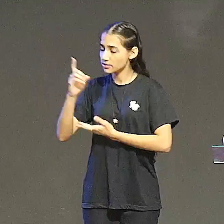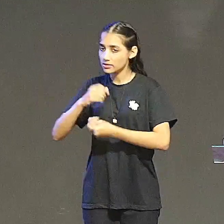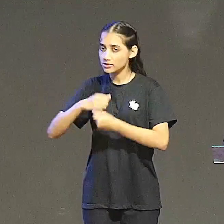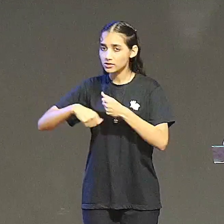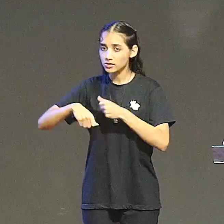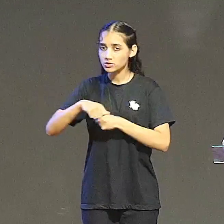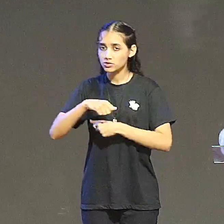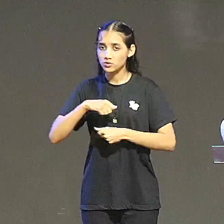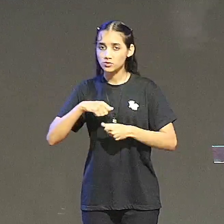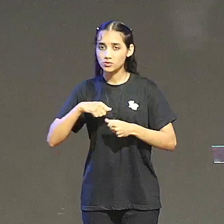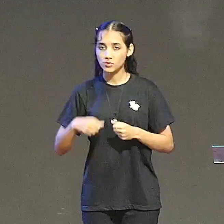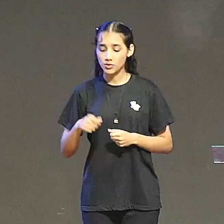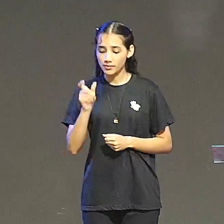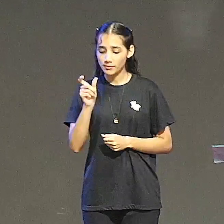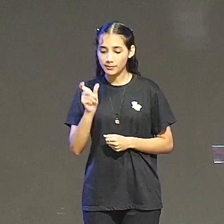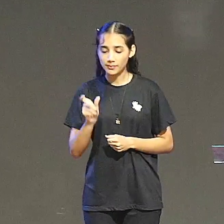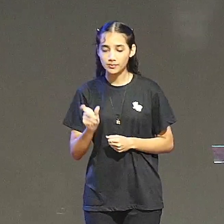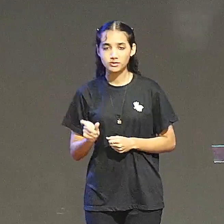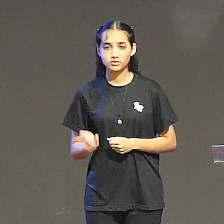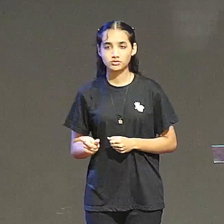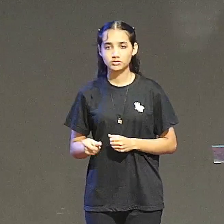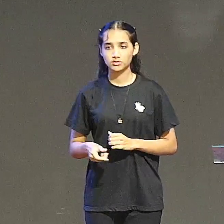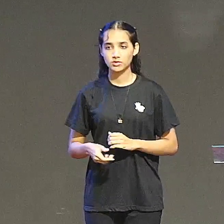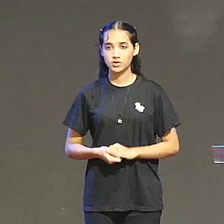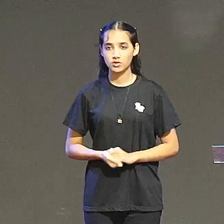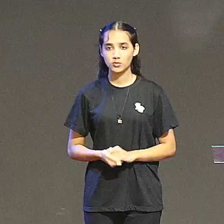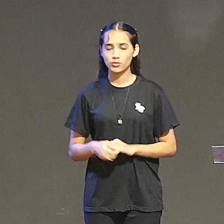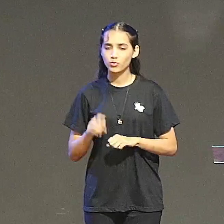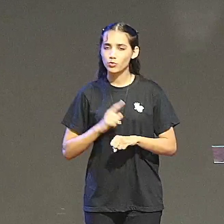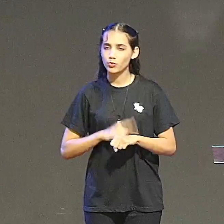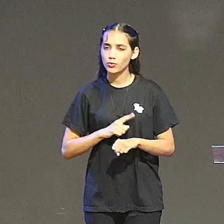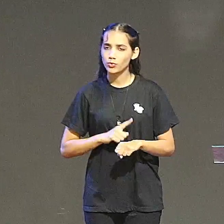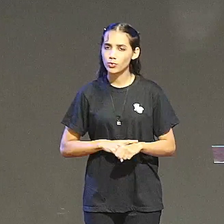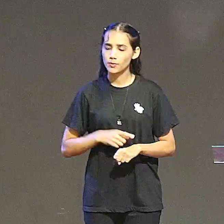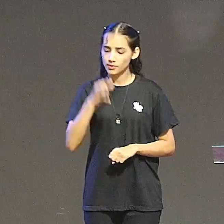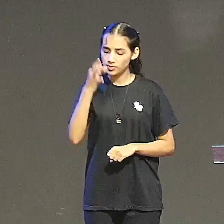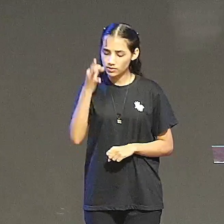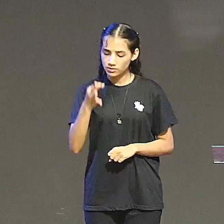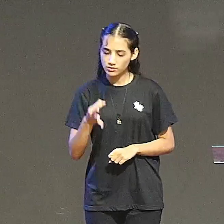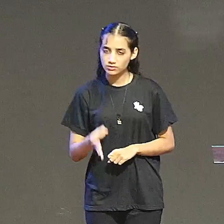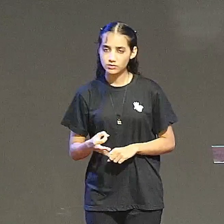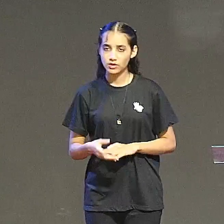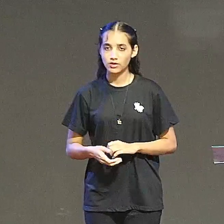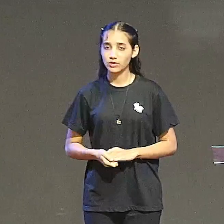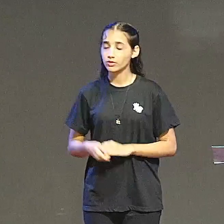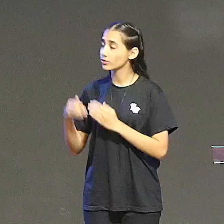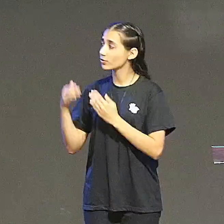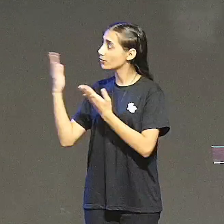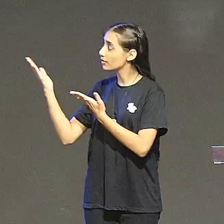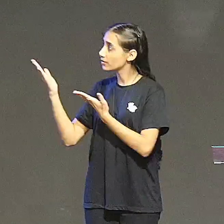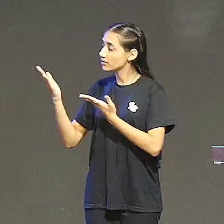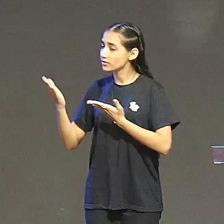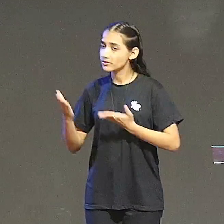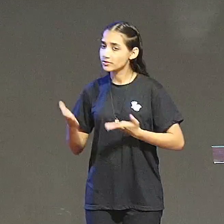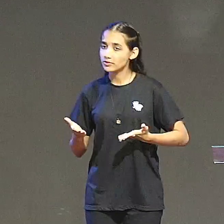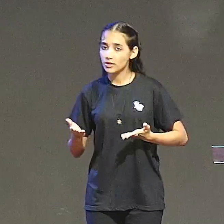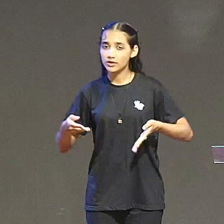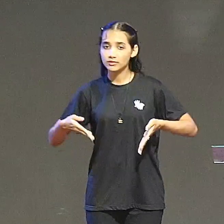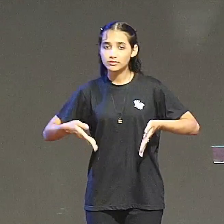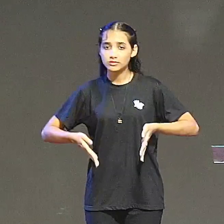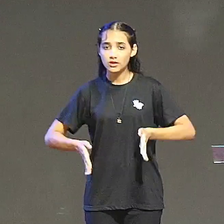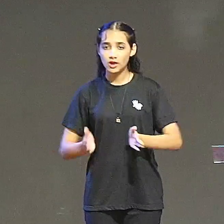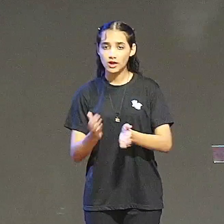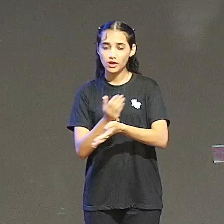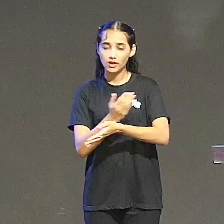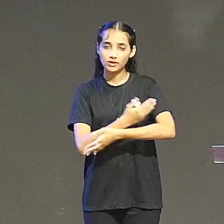Plenitude dos tempos exatamente o momento que tinha que acontecer ele vem pra Terra como um bebê